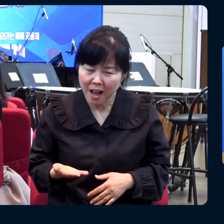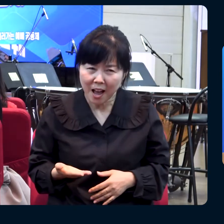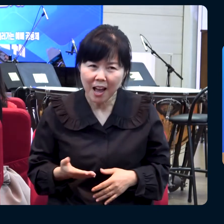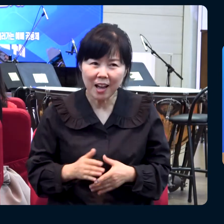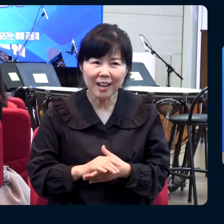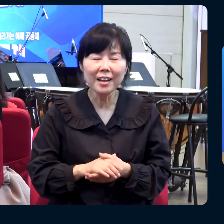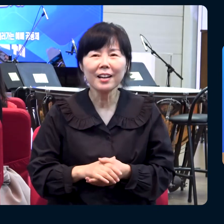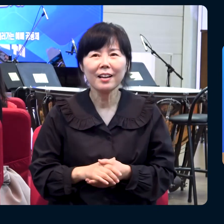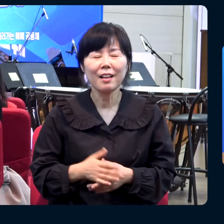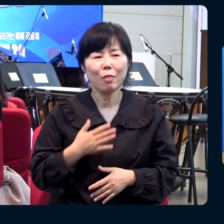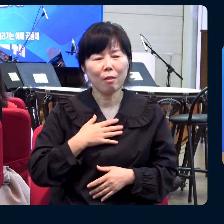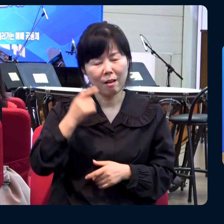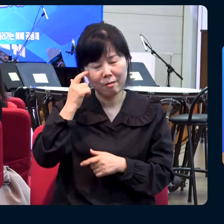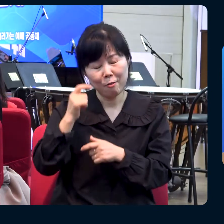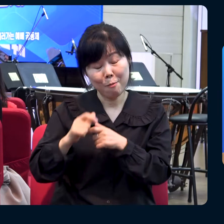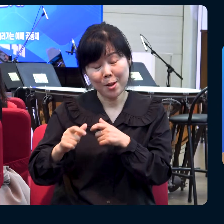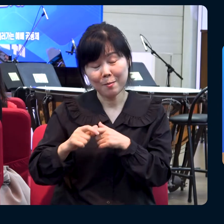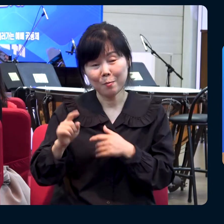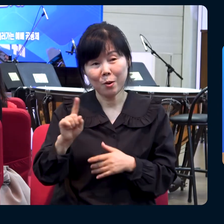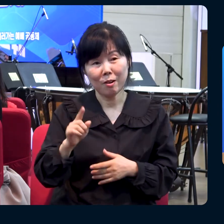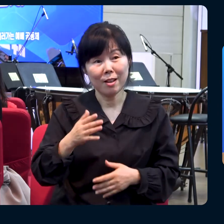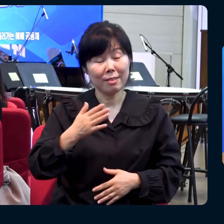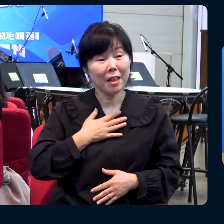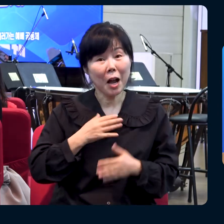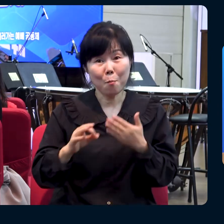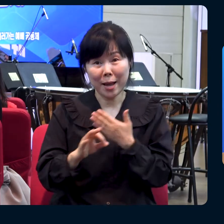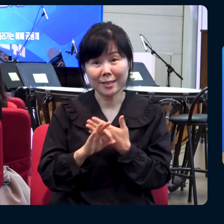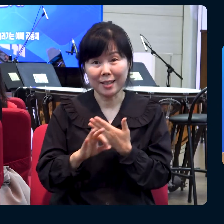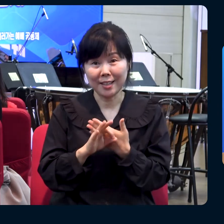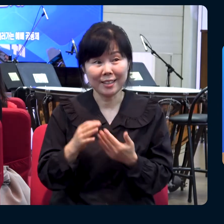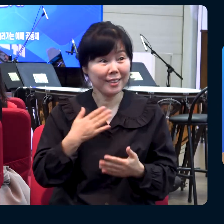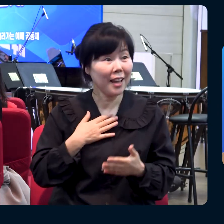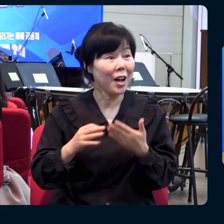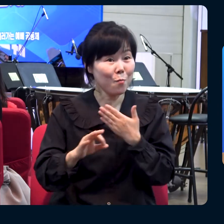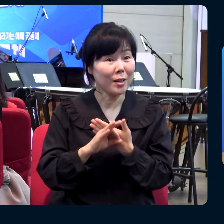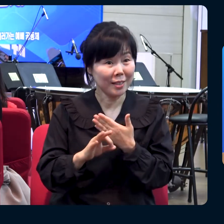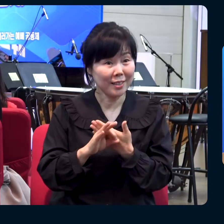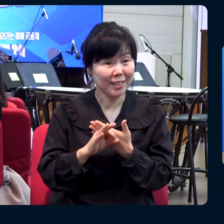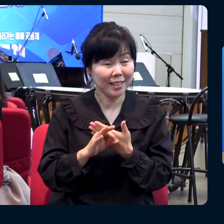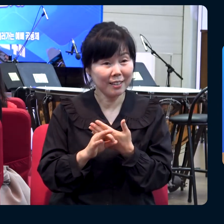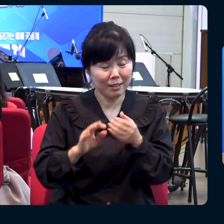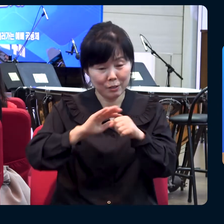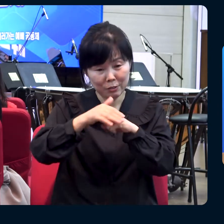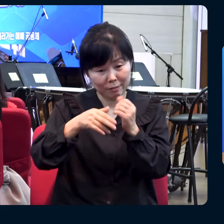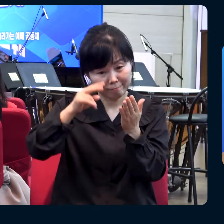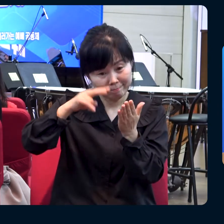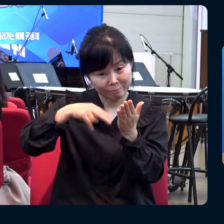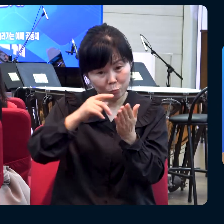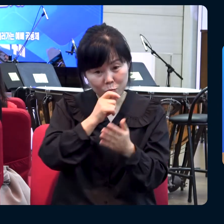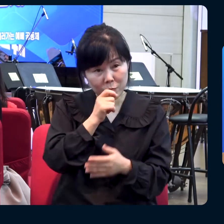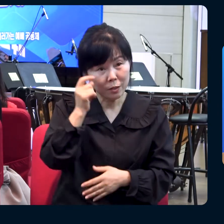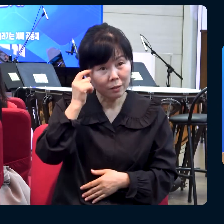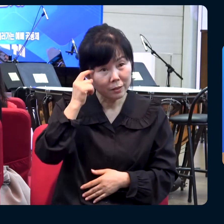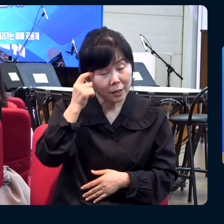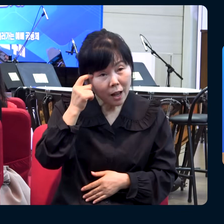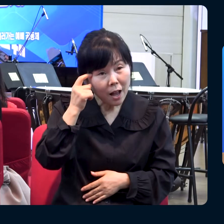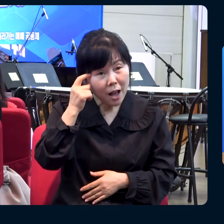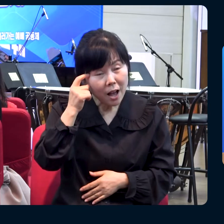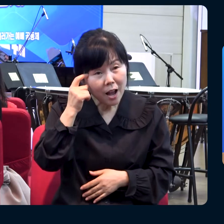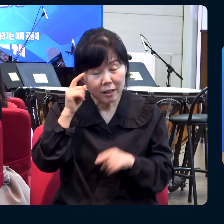저는 이걸 보면서 이런 고민에 빠집니다. 내가 만일 말씀을 묵상할 때